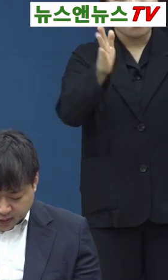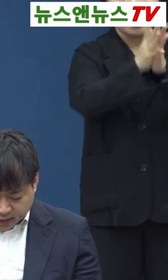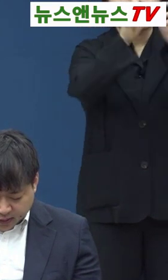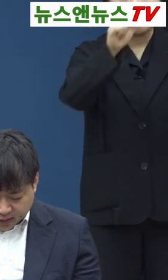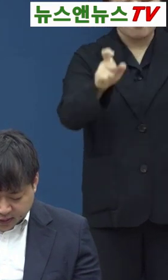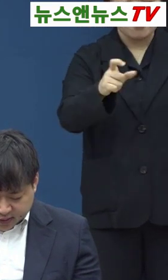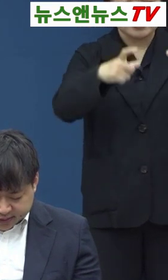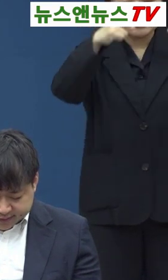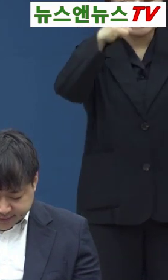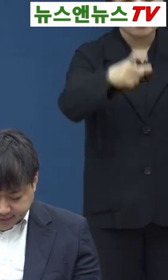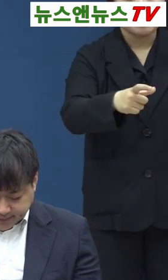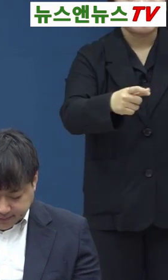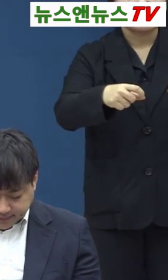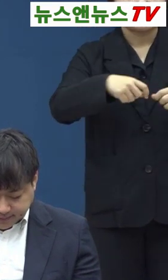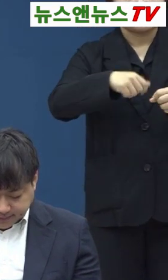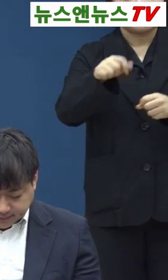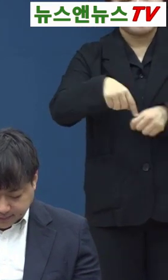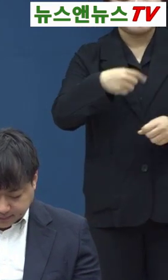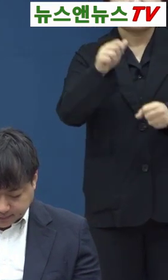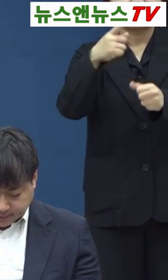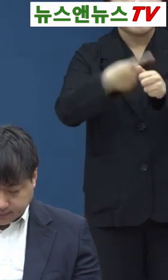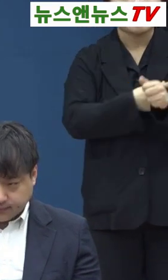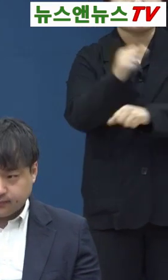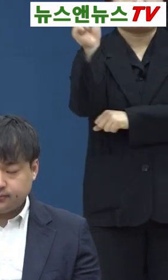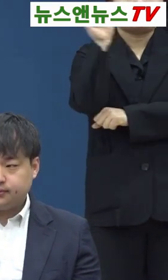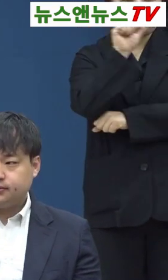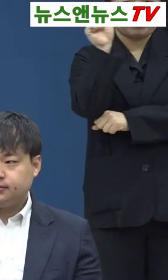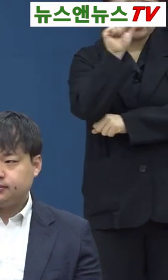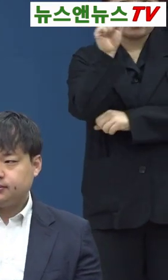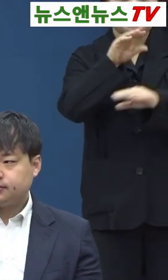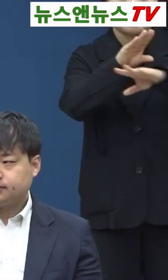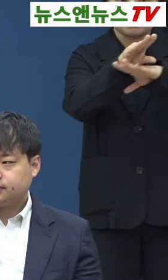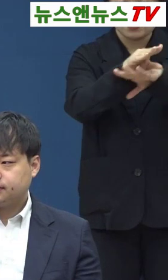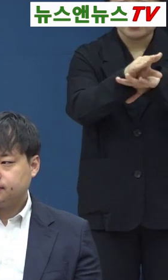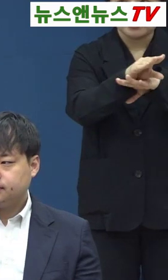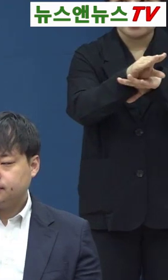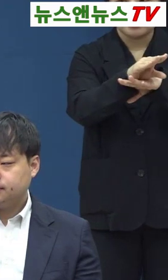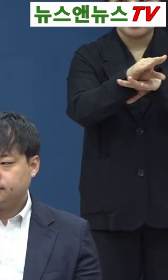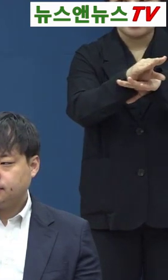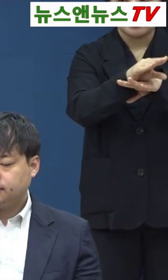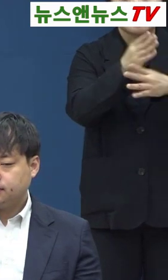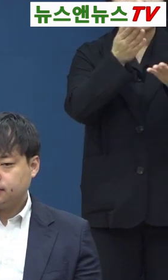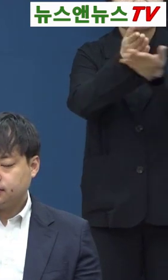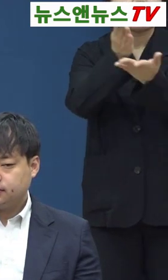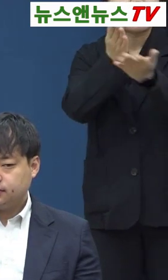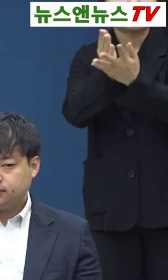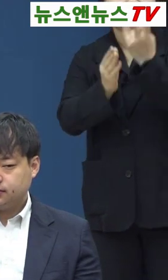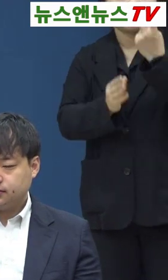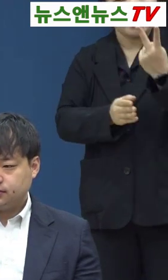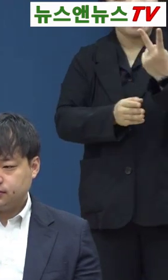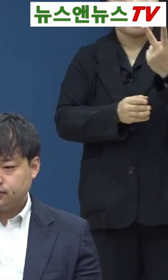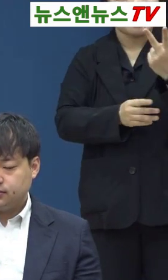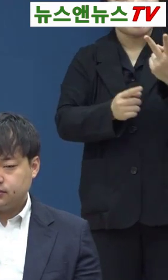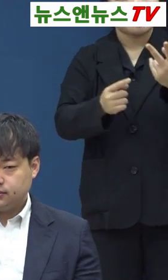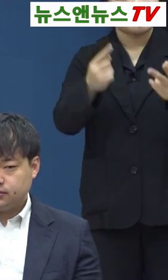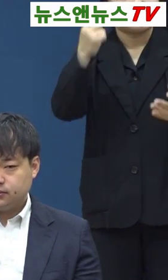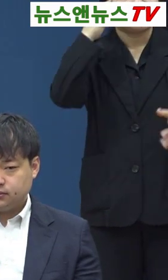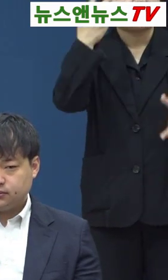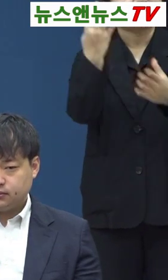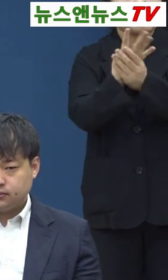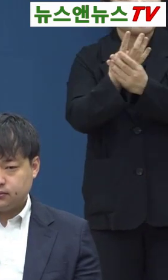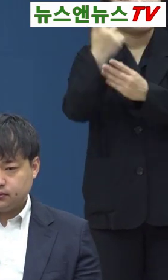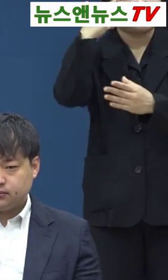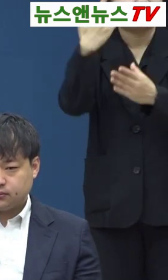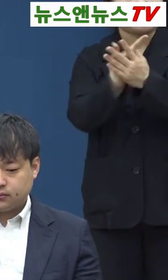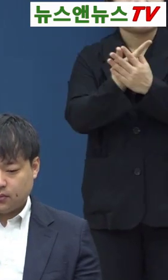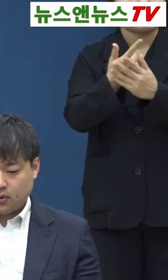캠퍼스에 자율주행 자동차 등 2개 이공계 학과의 학부 석사 과정을